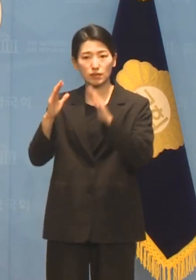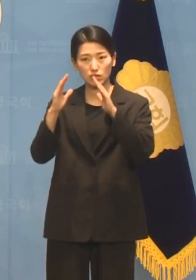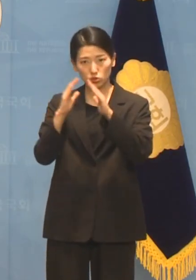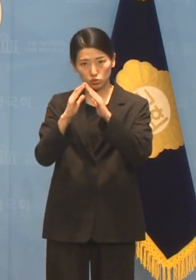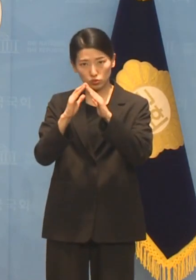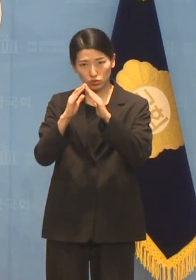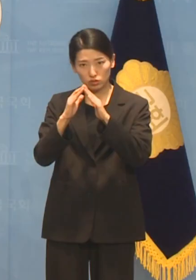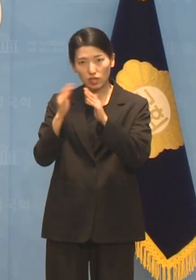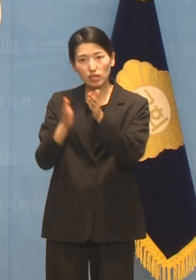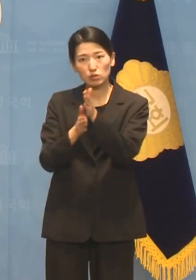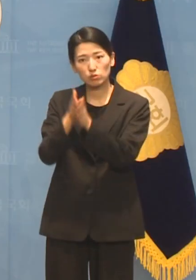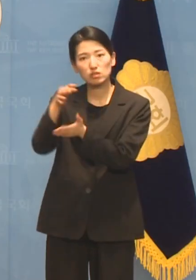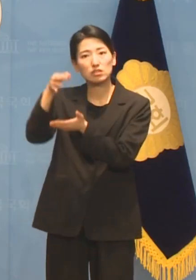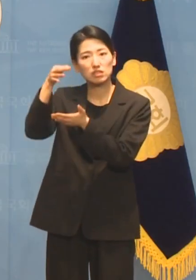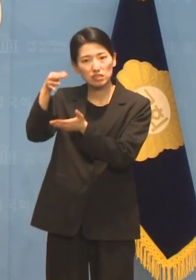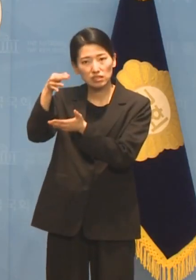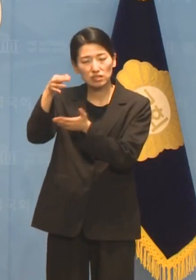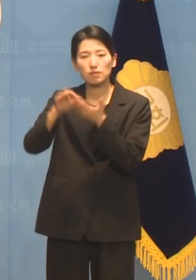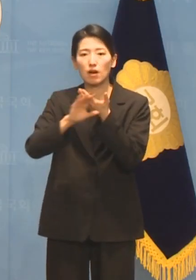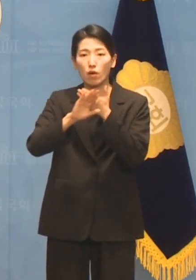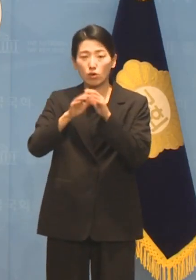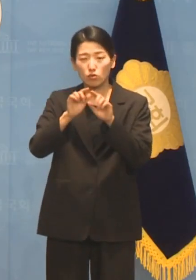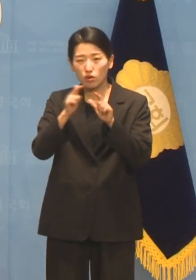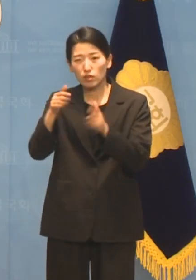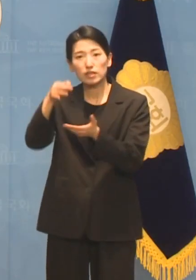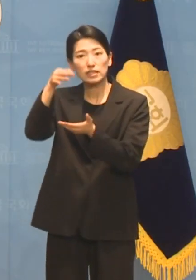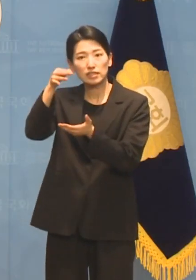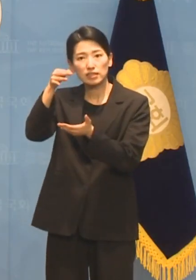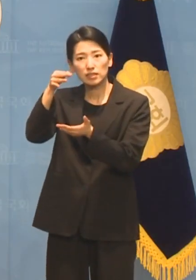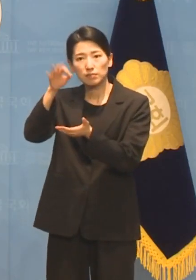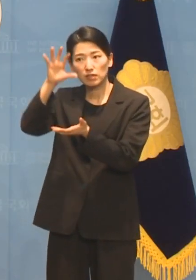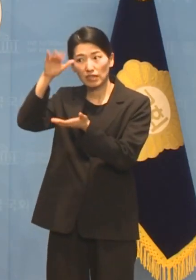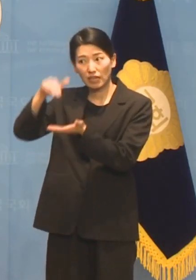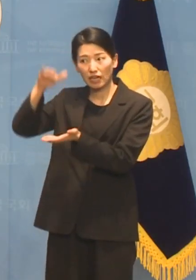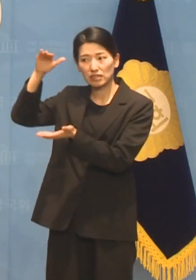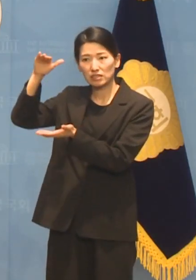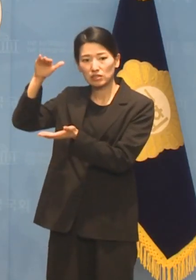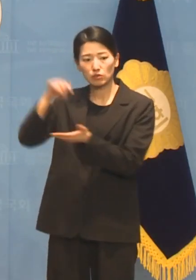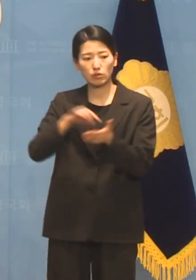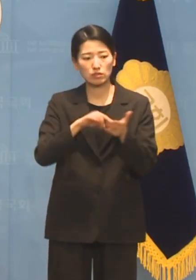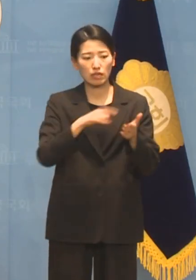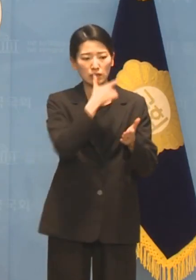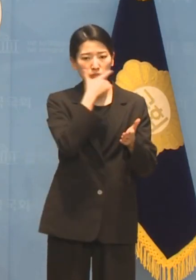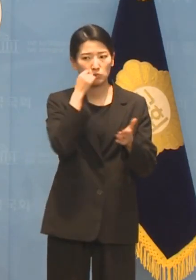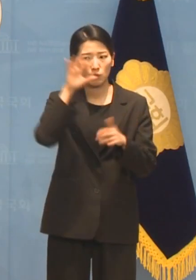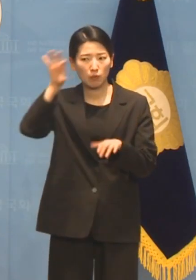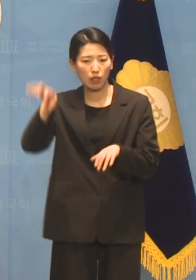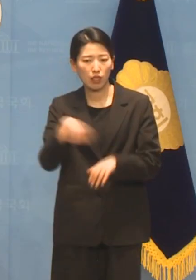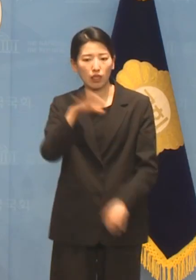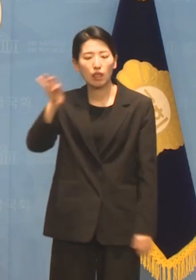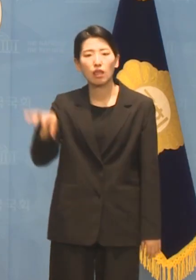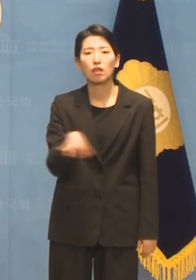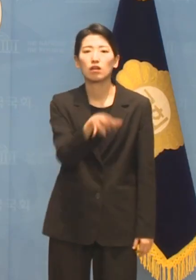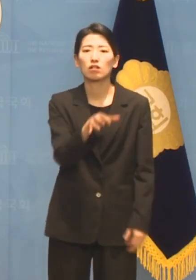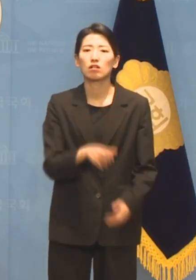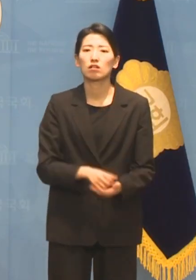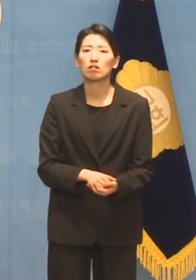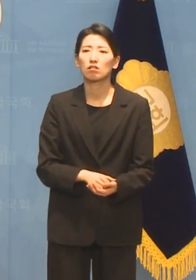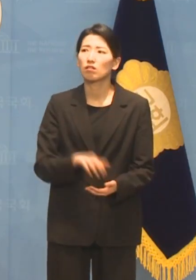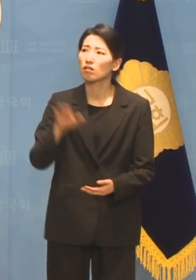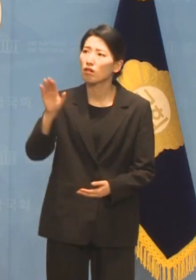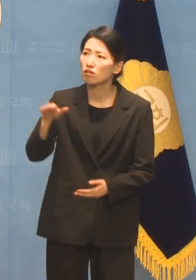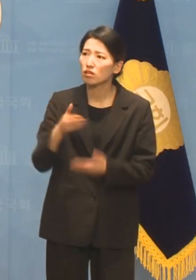주택도시기금, 외국환 평형기금 등으로 돌려막았습니다. 정부의 기금 돌려막기는 노동자 서민을